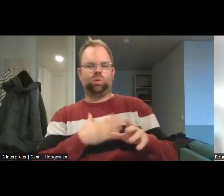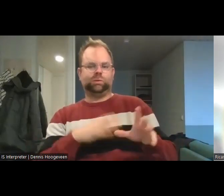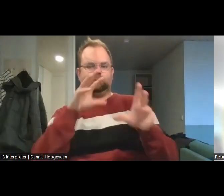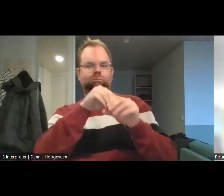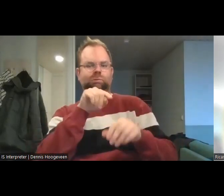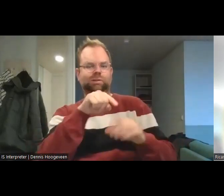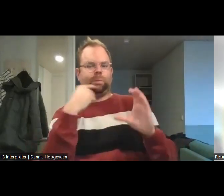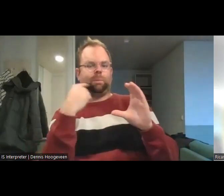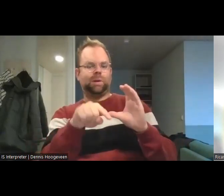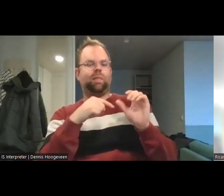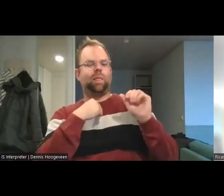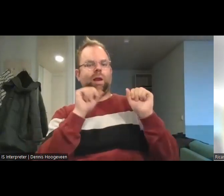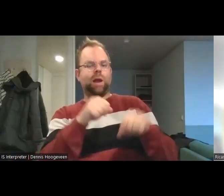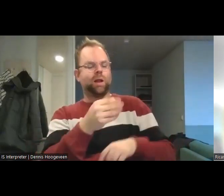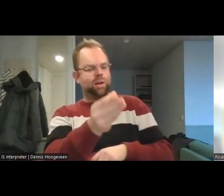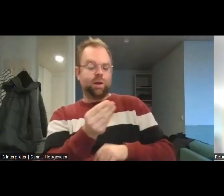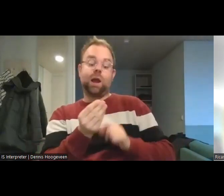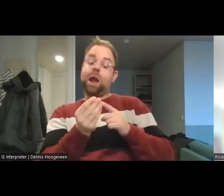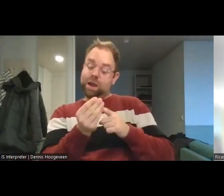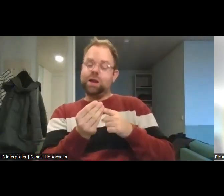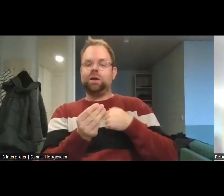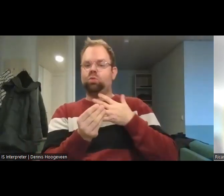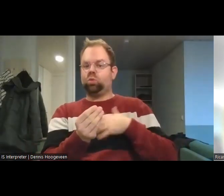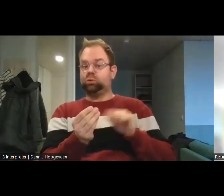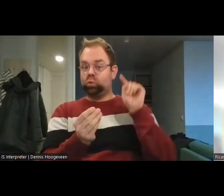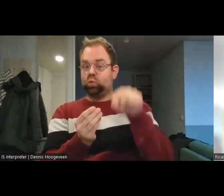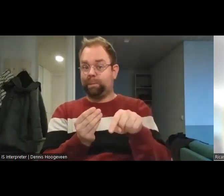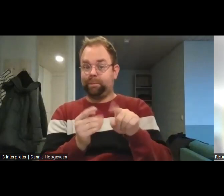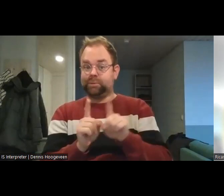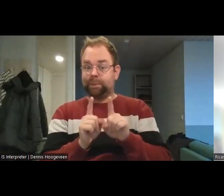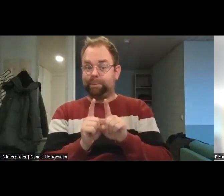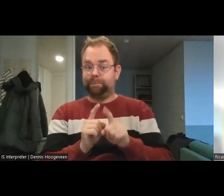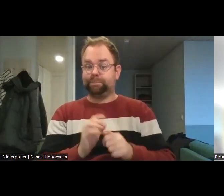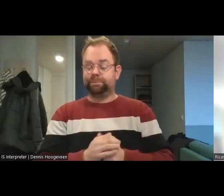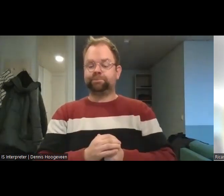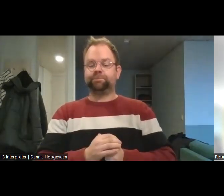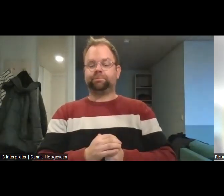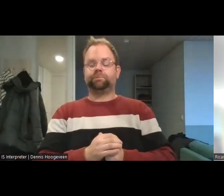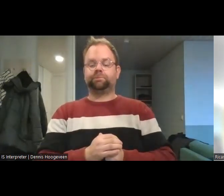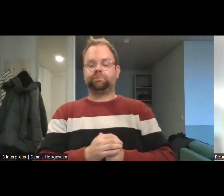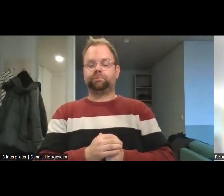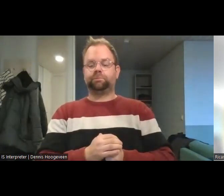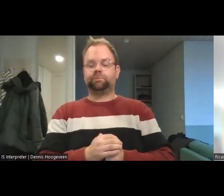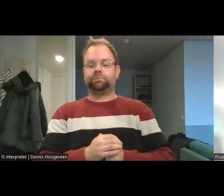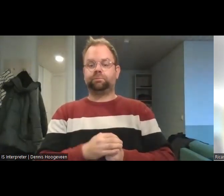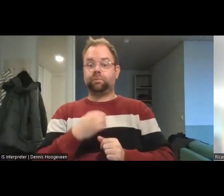apprendre aussi et avoir des informations sur ces sessions en ligne.